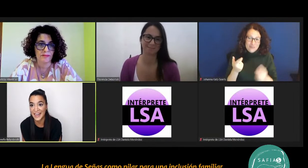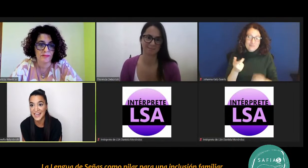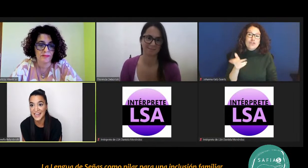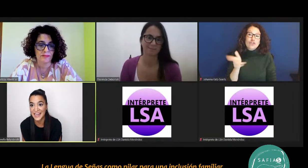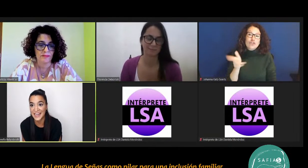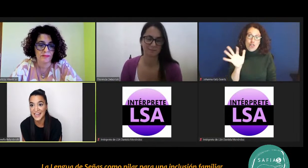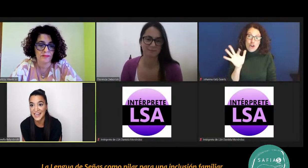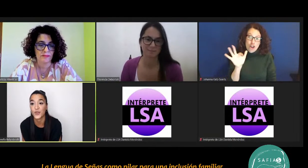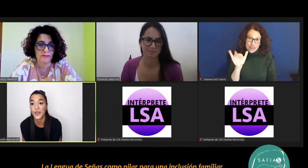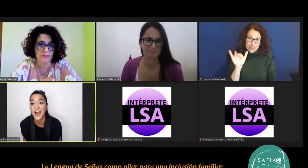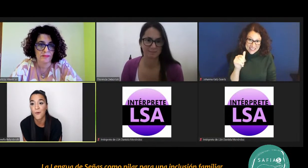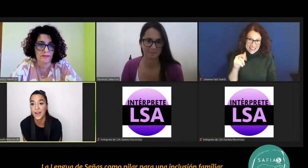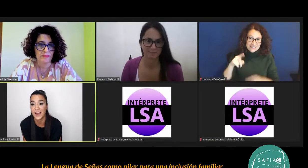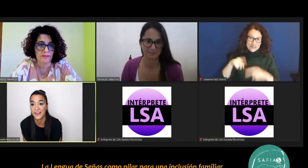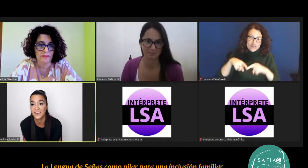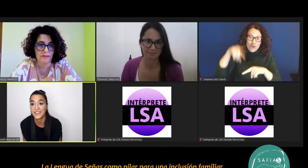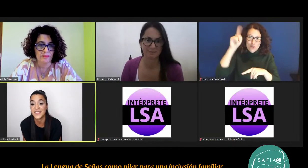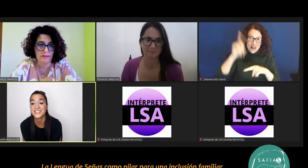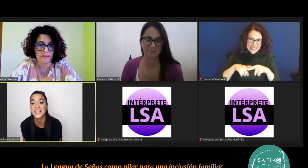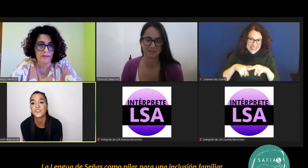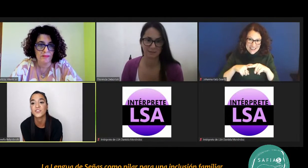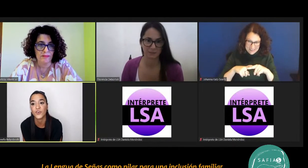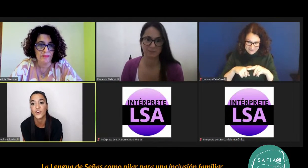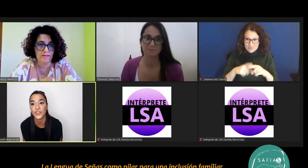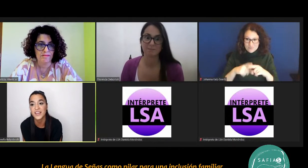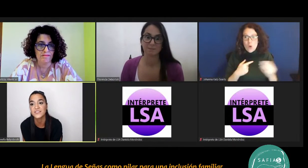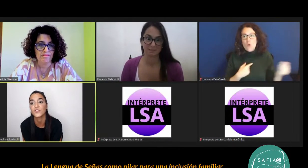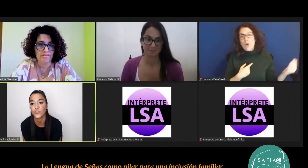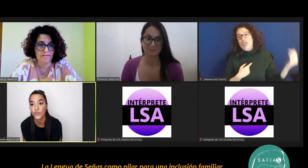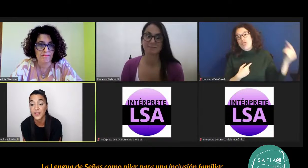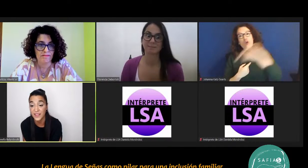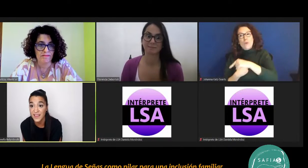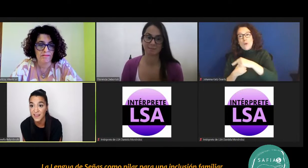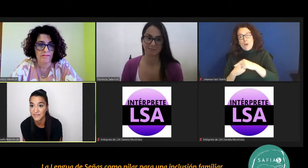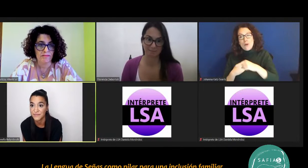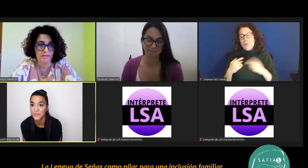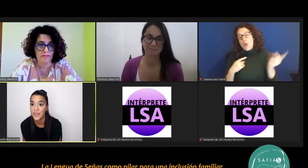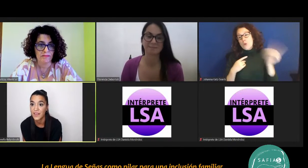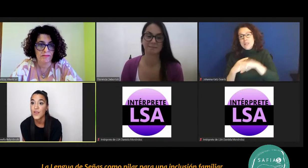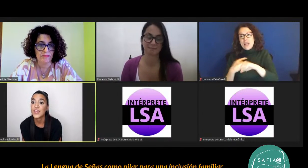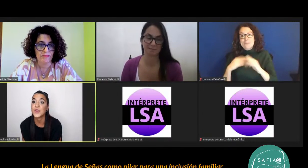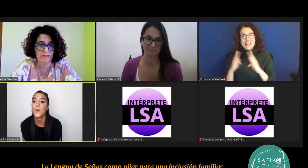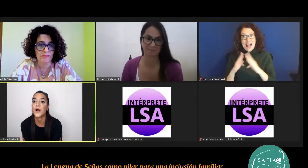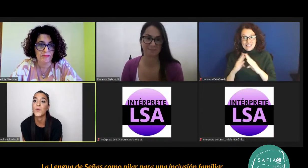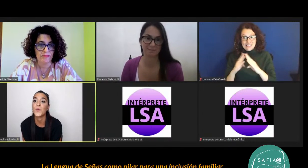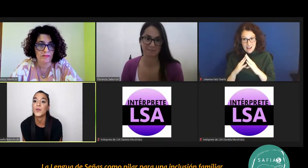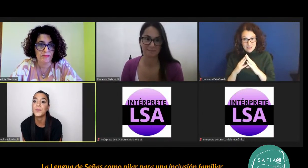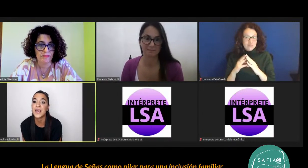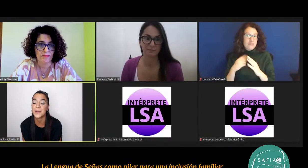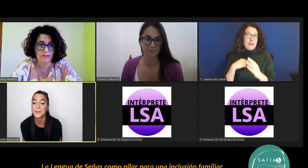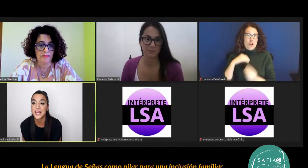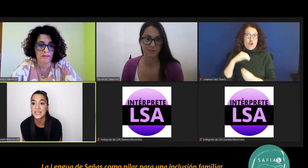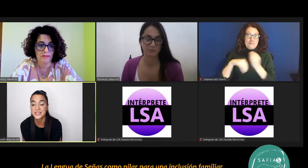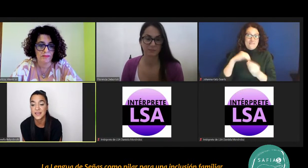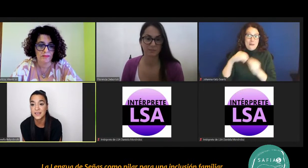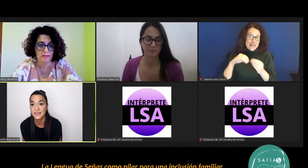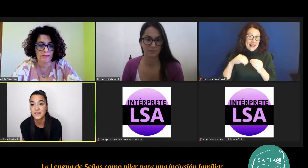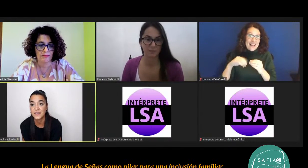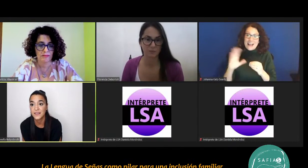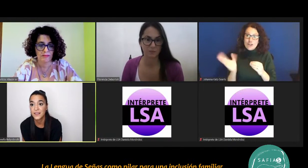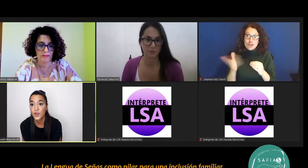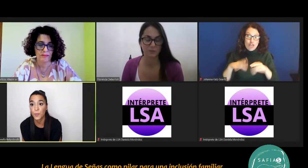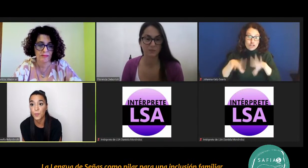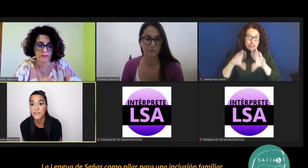en realidad dentro del aula. Y así era todos los días, todo el día. Y cuando volvía a mi